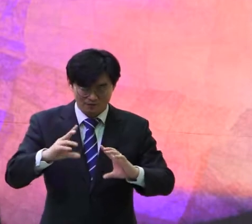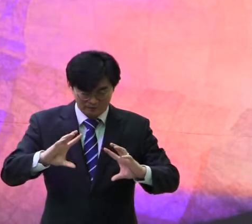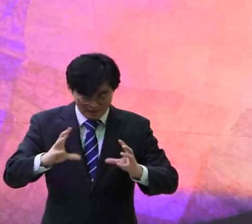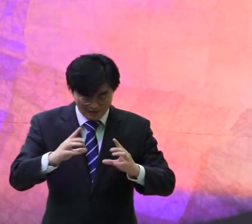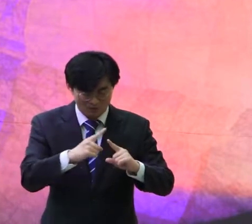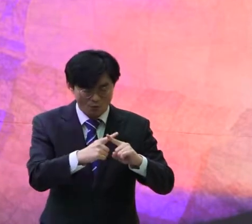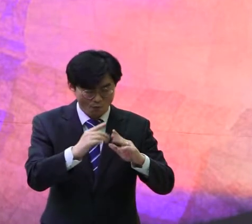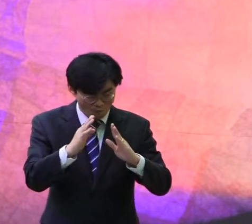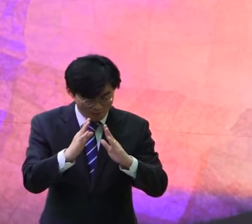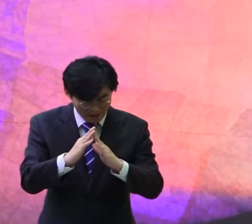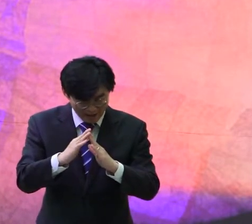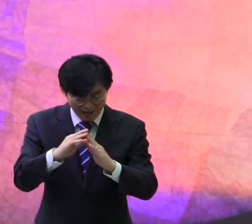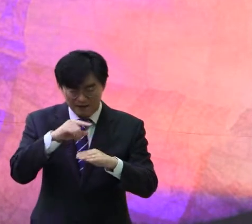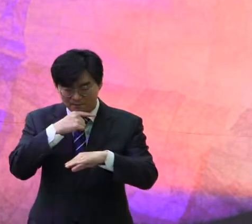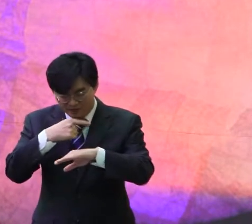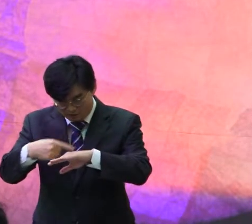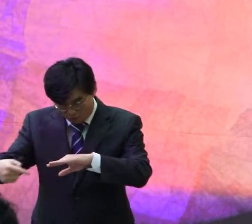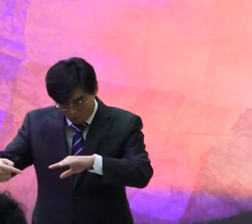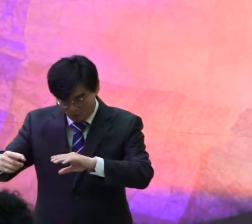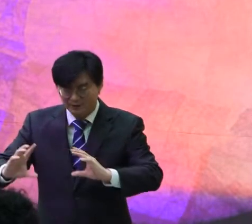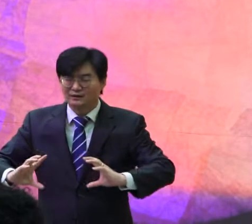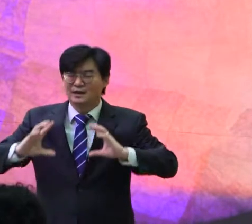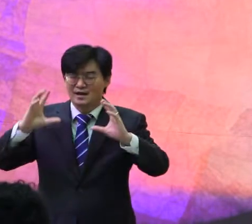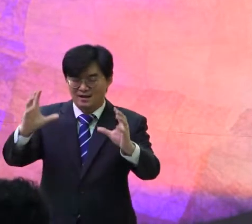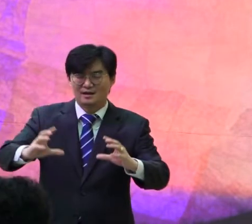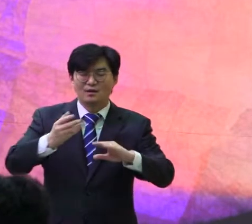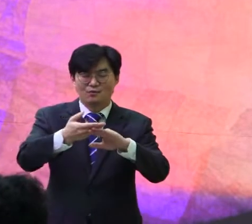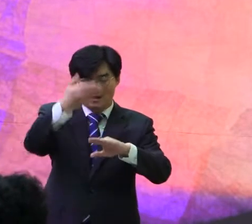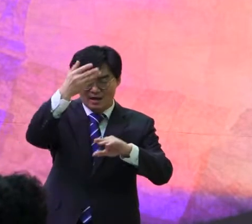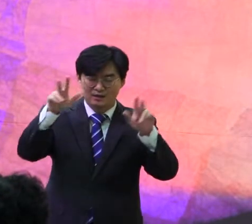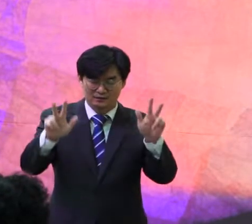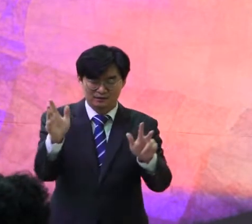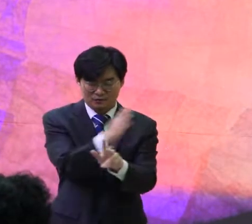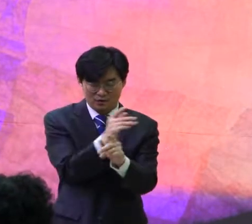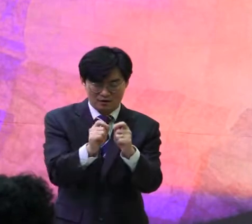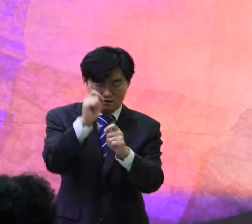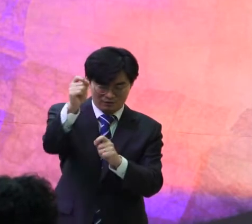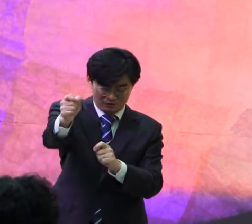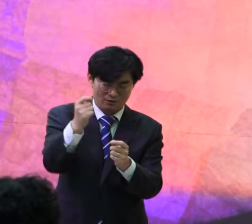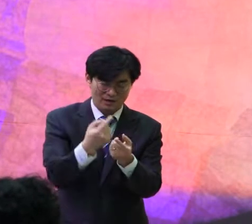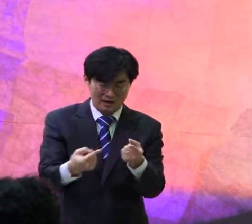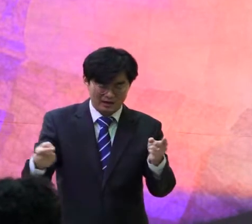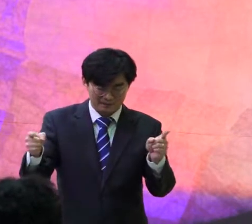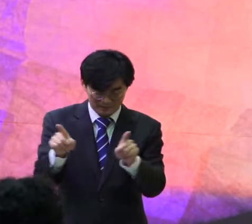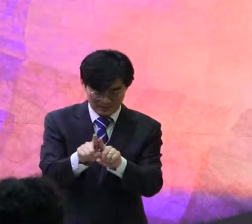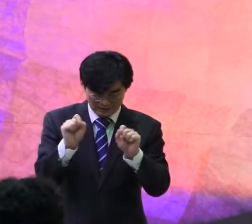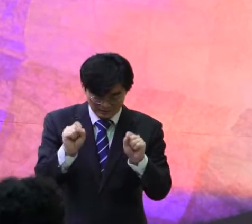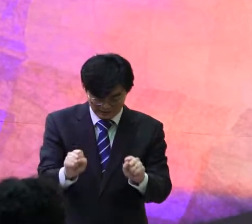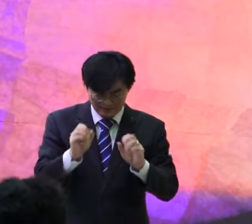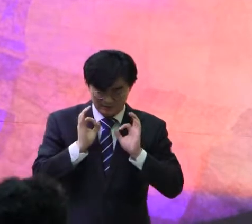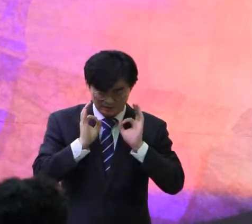이 나라와 민족과 세계 열방 위에 지금부터 영원토록 함께 계시기를